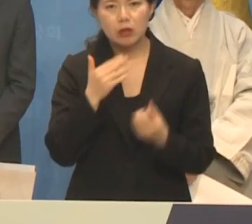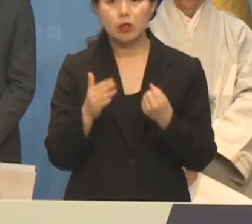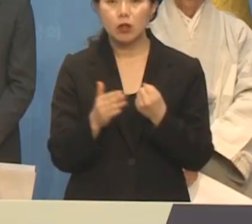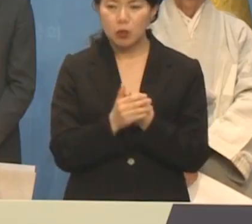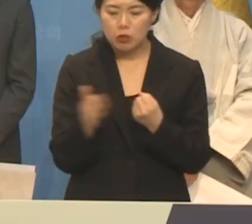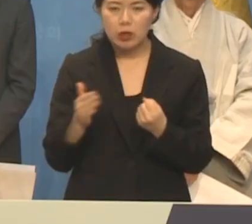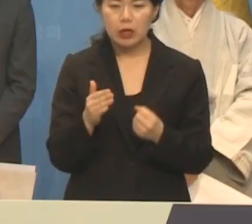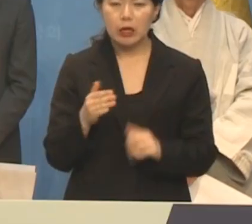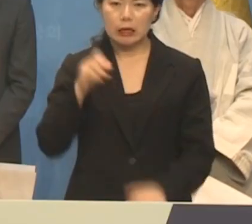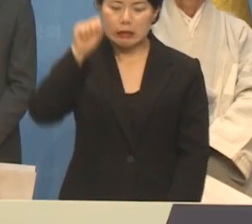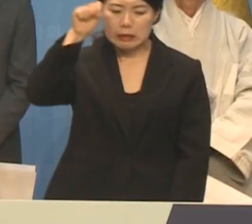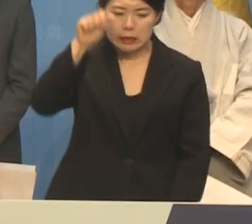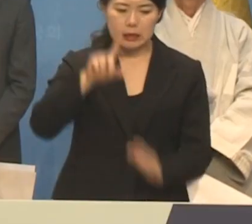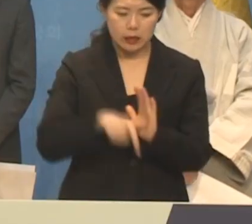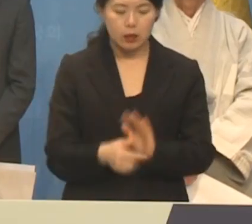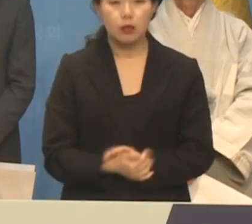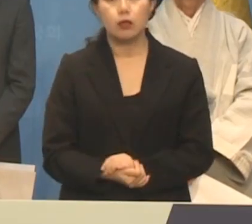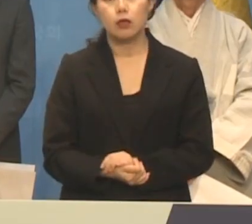사람이기 때문에